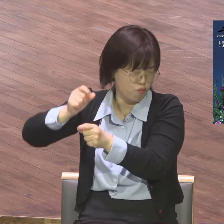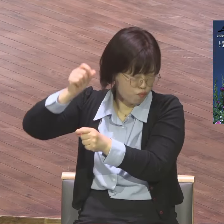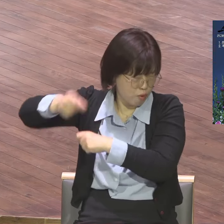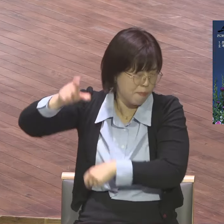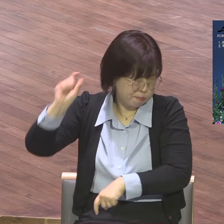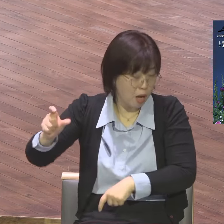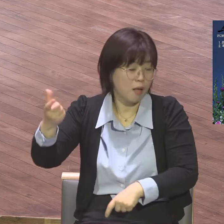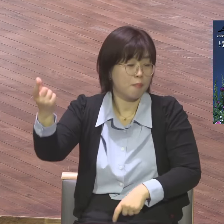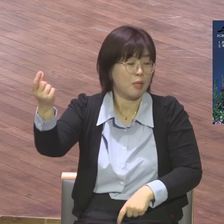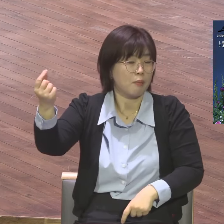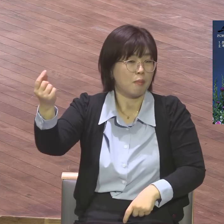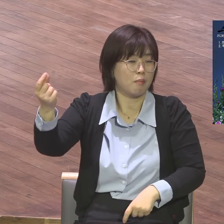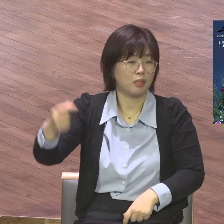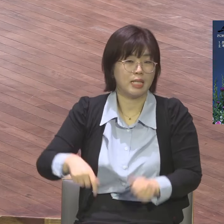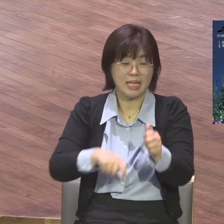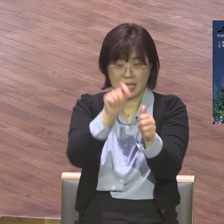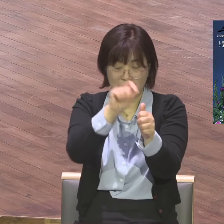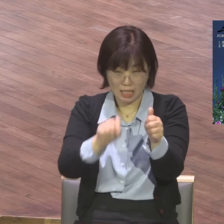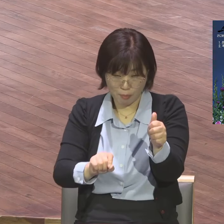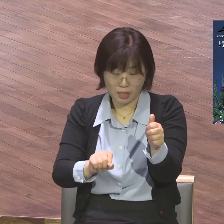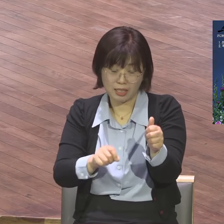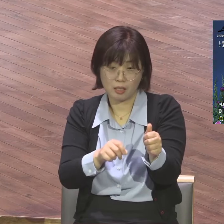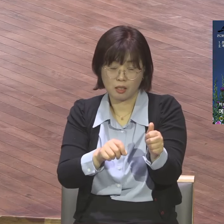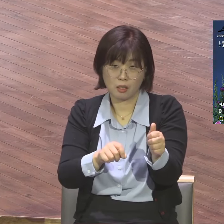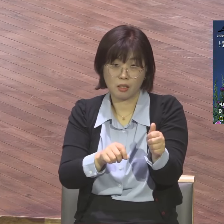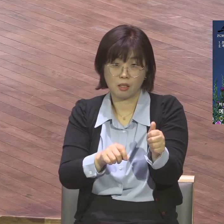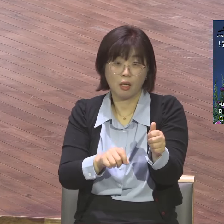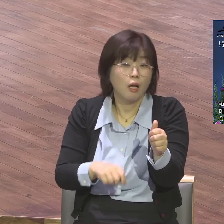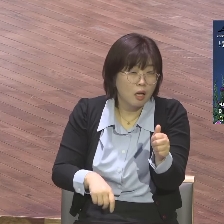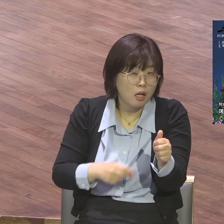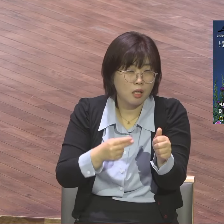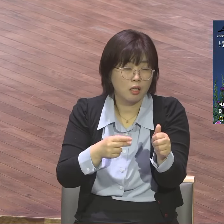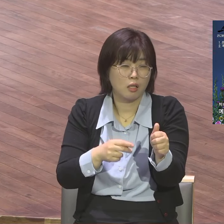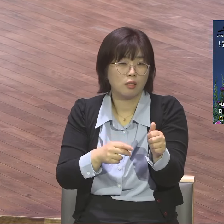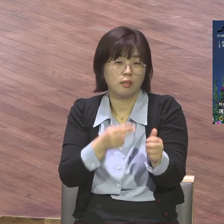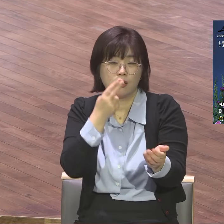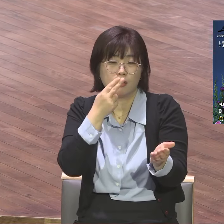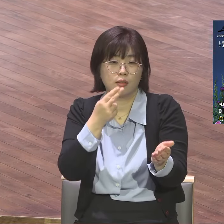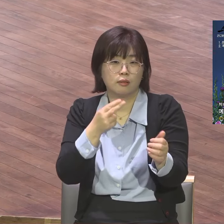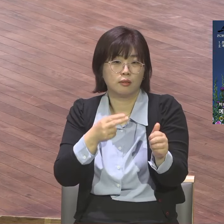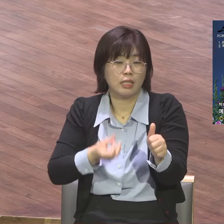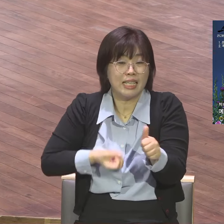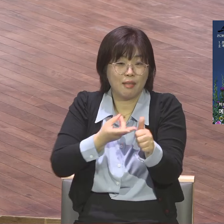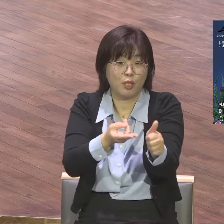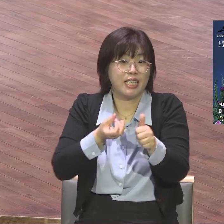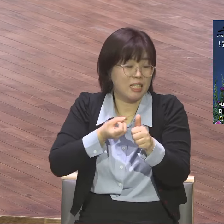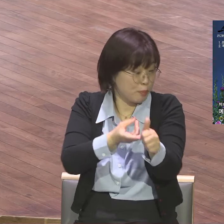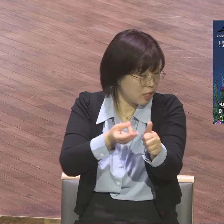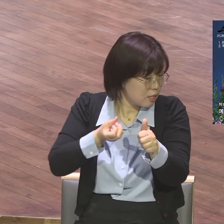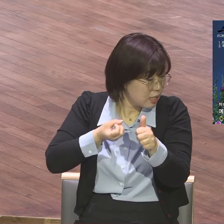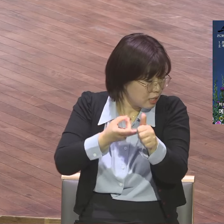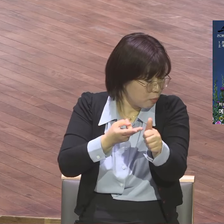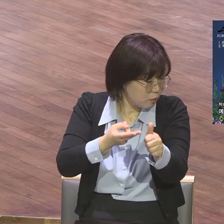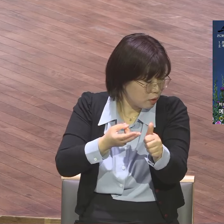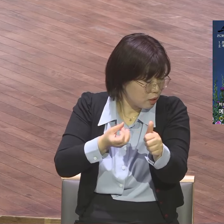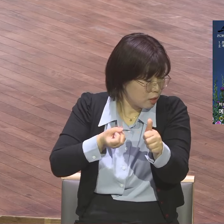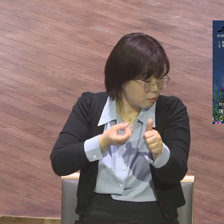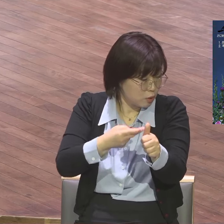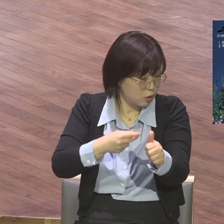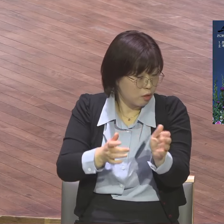히브리 13장 8절에 보면 예수 그리스도는 어제나 오늘이나 영원토록 동일하시다.